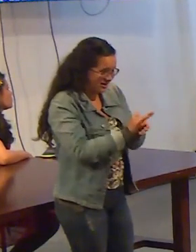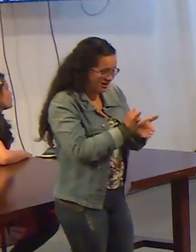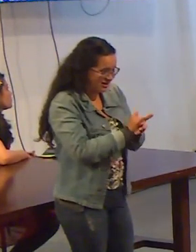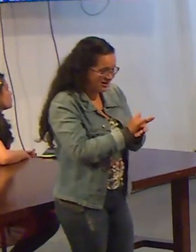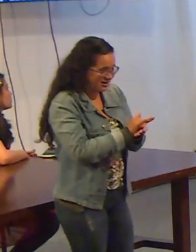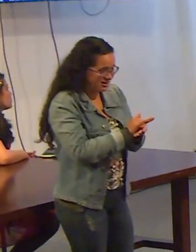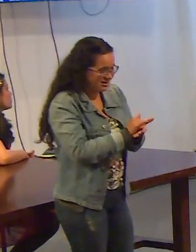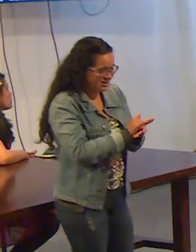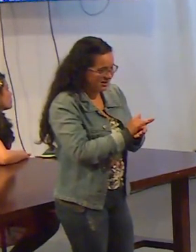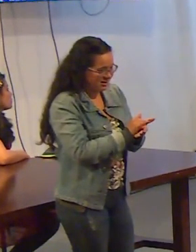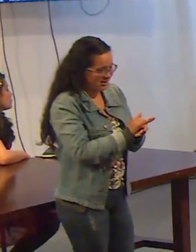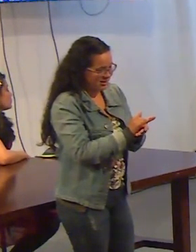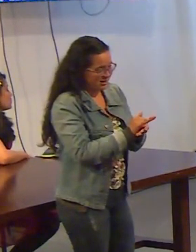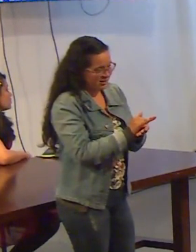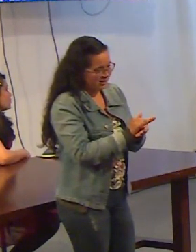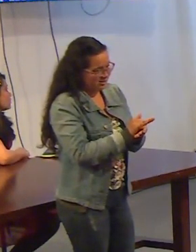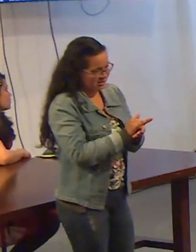tres palabras,